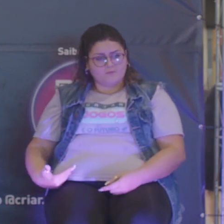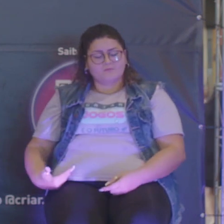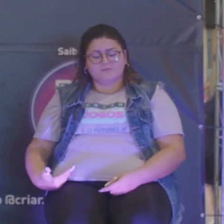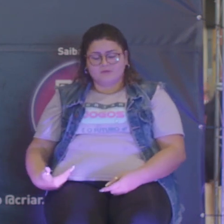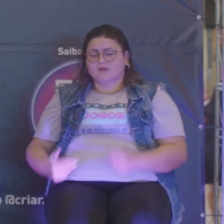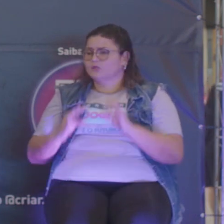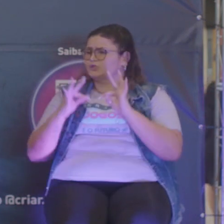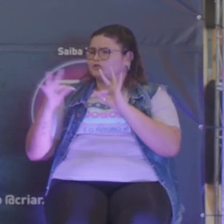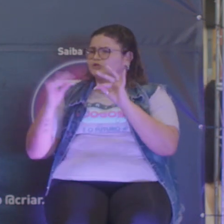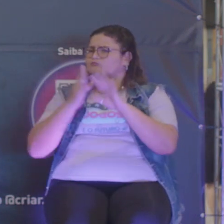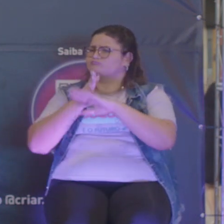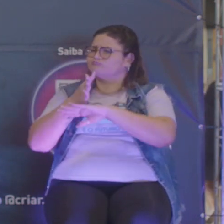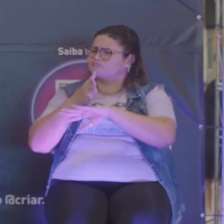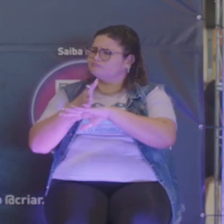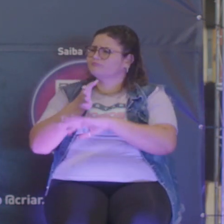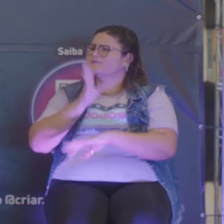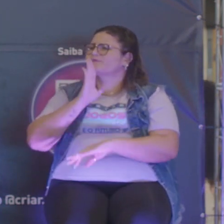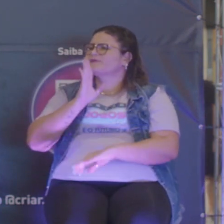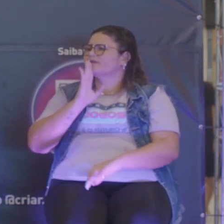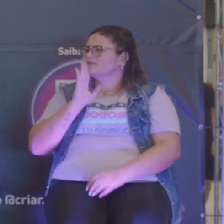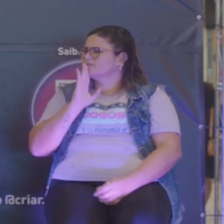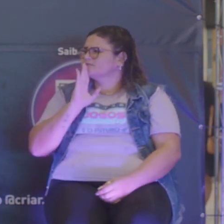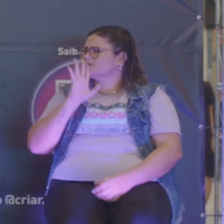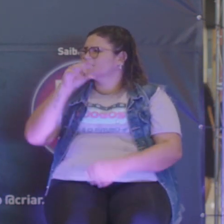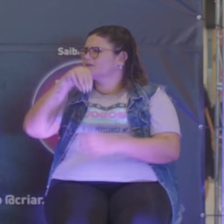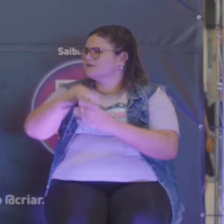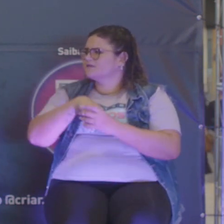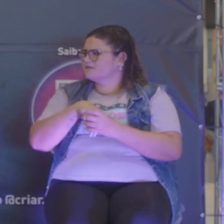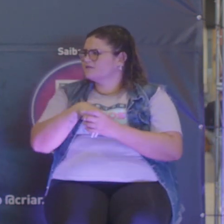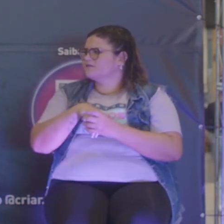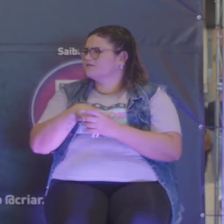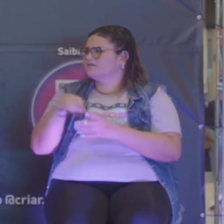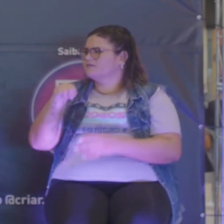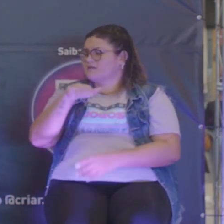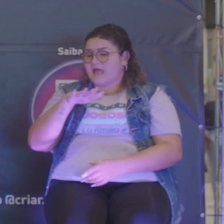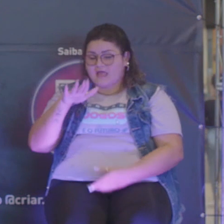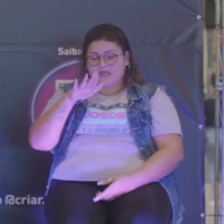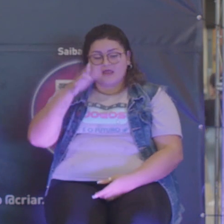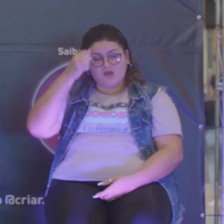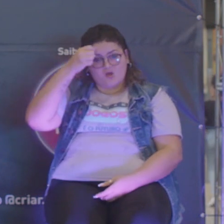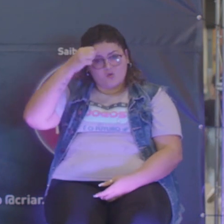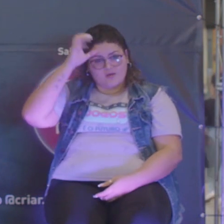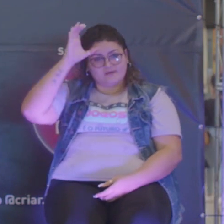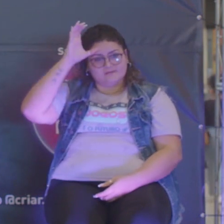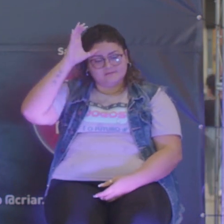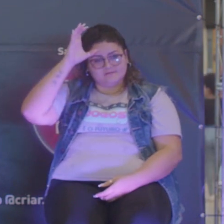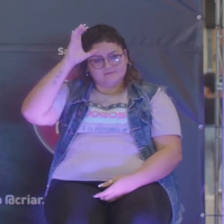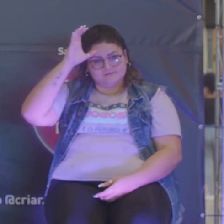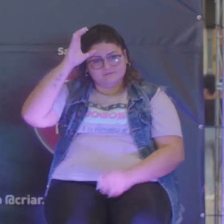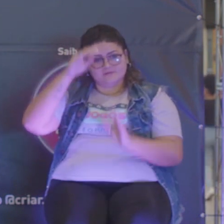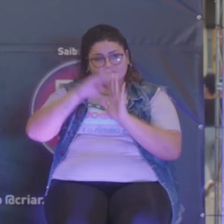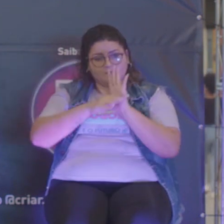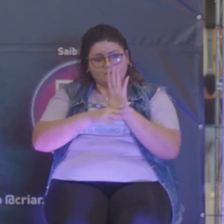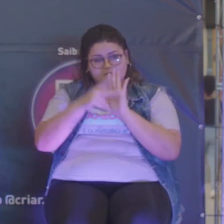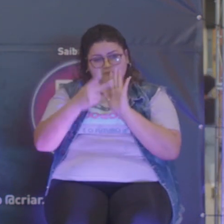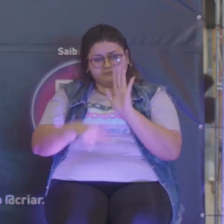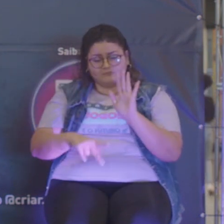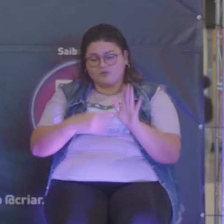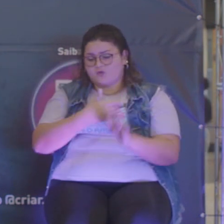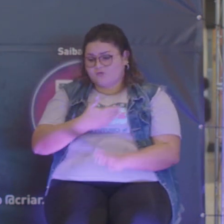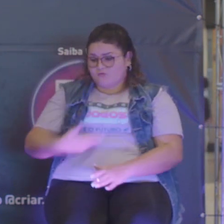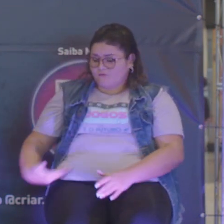mundo pode ir lá conhecer. Vai ser uma arena dentro da nave do conhecimento. A nave do conhecimento é um programa do governo, né,